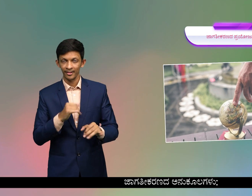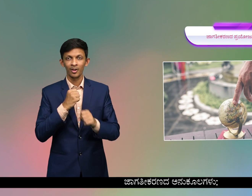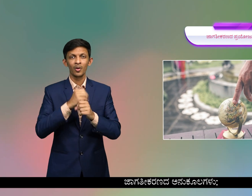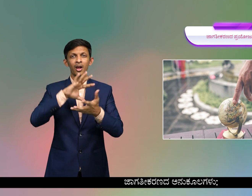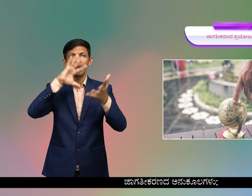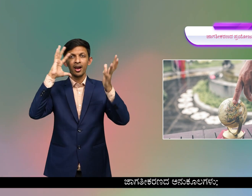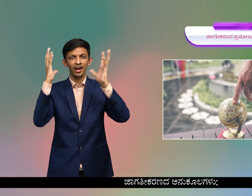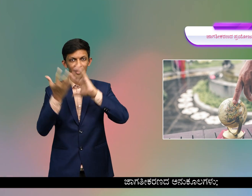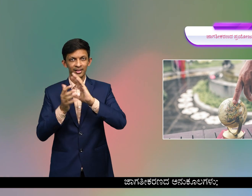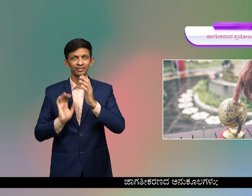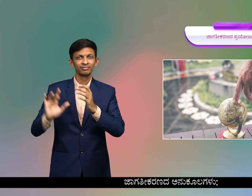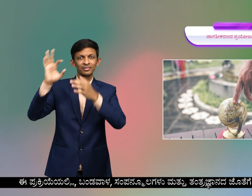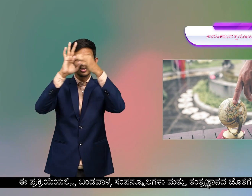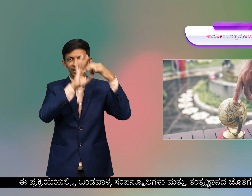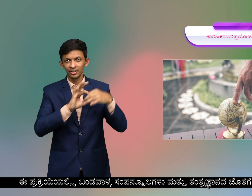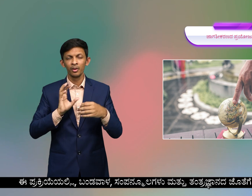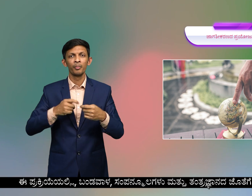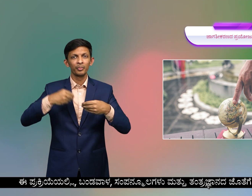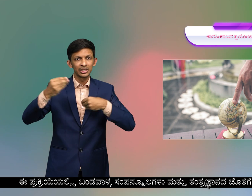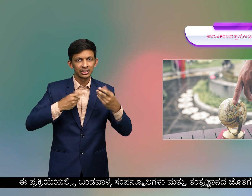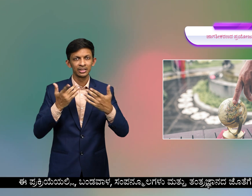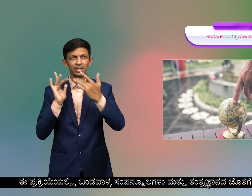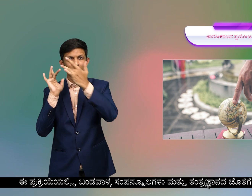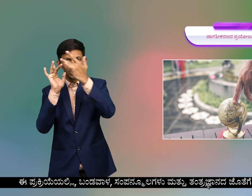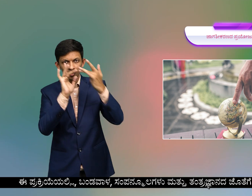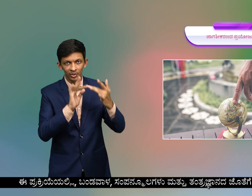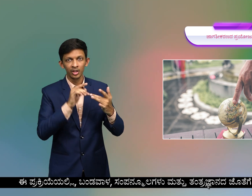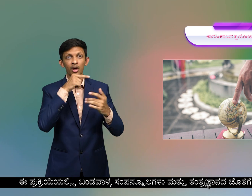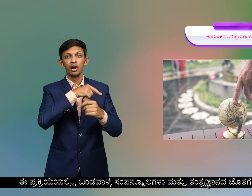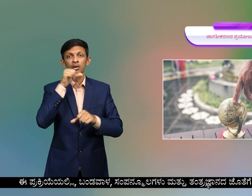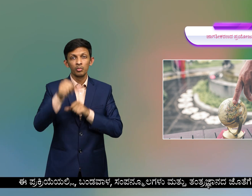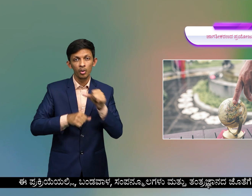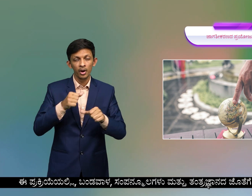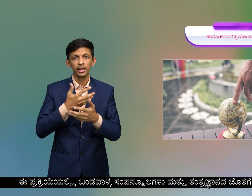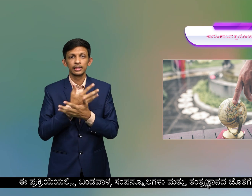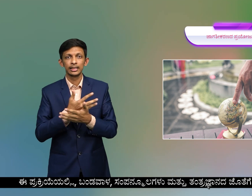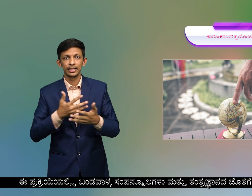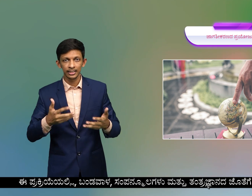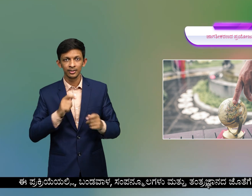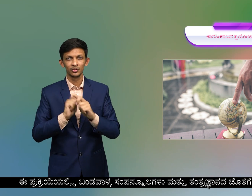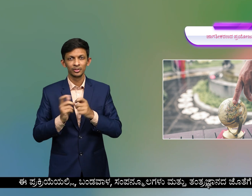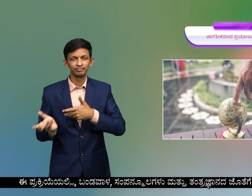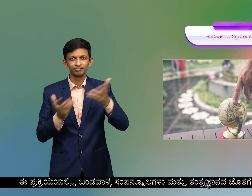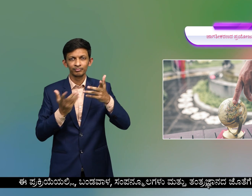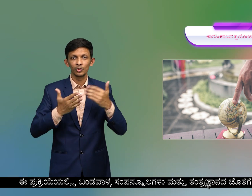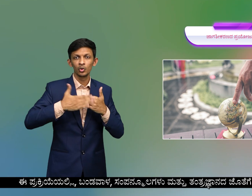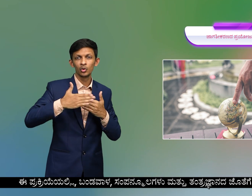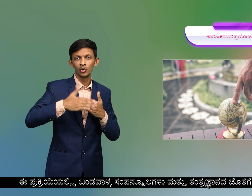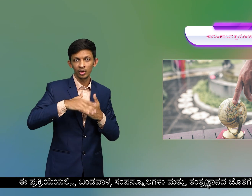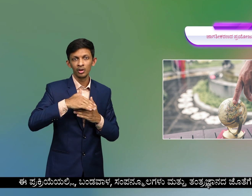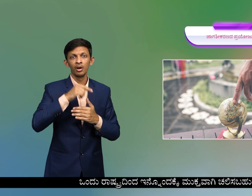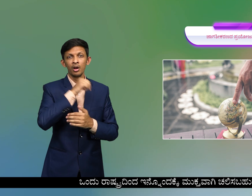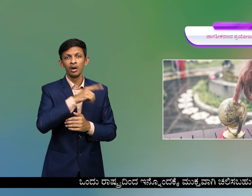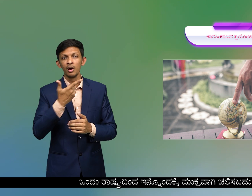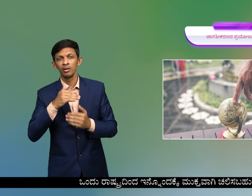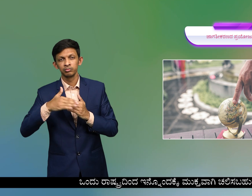ಜಾಗತೀಕರಣದ ಅನುಕೂಲಗಳು. ಈ ಪ್ರಕ್ರಿಯೆಯಲ್ಲಿ ಬಂಡವಾಳ, ಸಂಪನ್ಮೂಲಗಳು ಮತ್ತು ತಂತ್ರಜ್ಞದ ಜೊತೆಗೆ ಸರಕು ಮತ್ತು